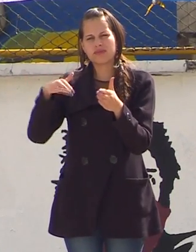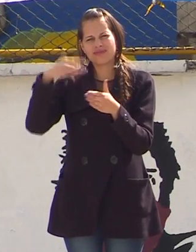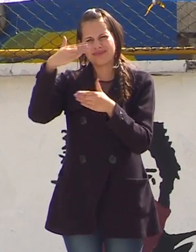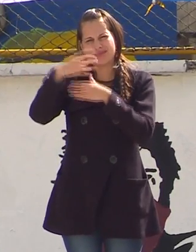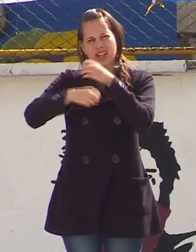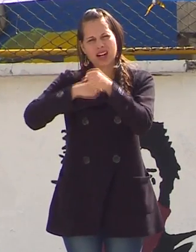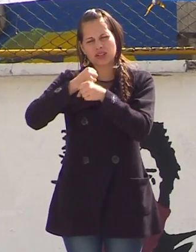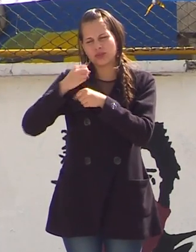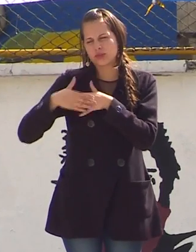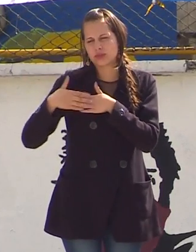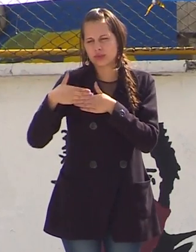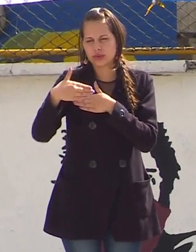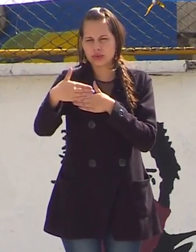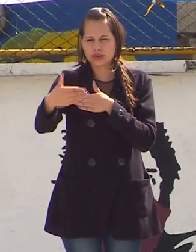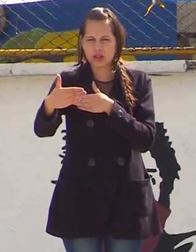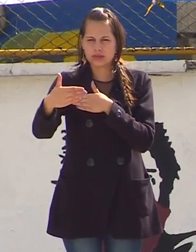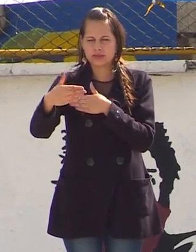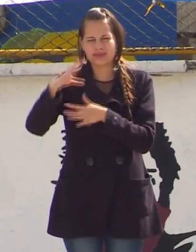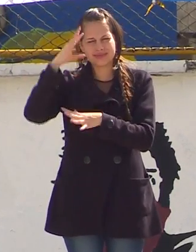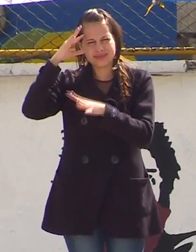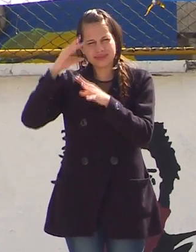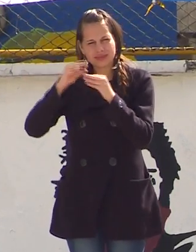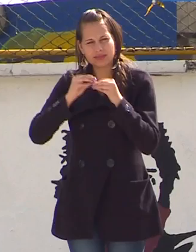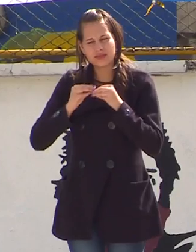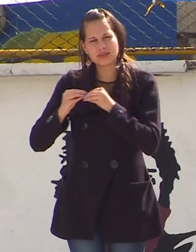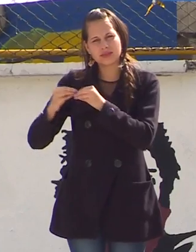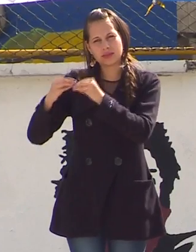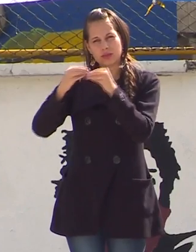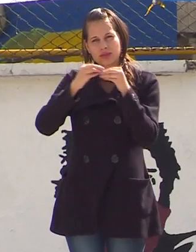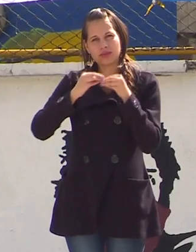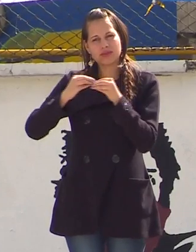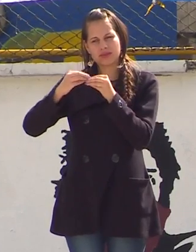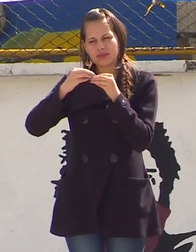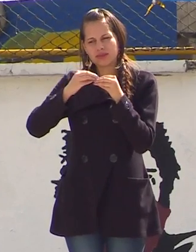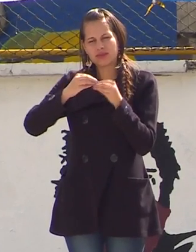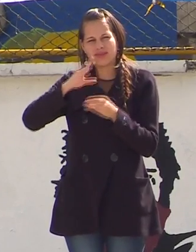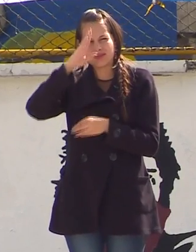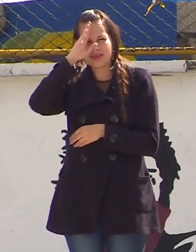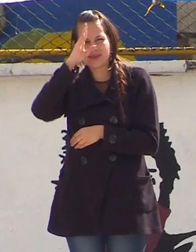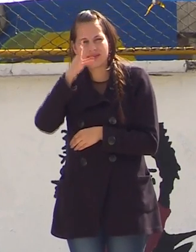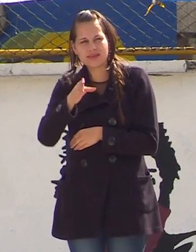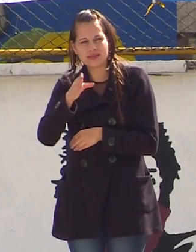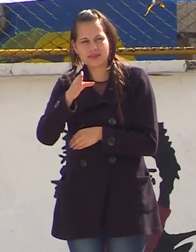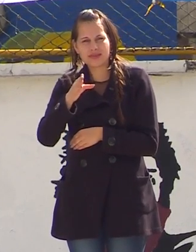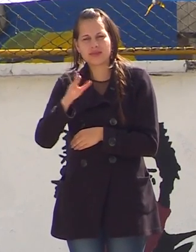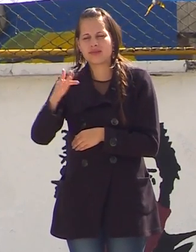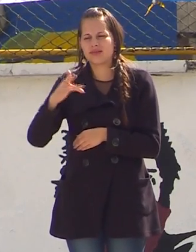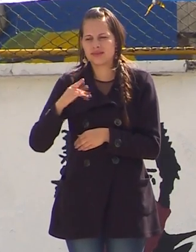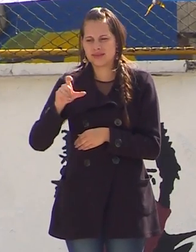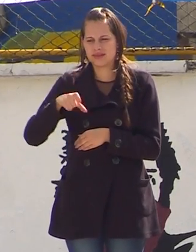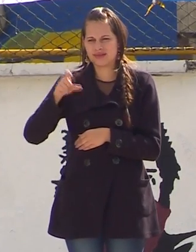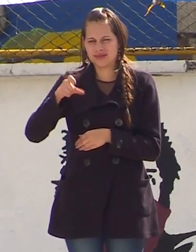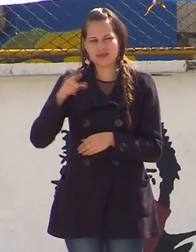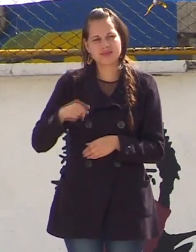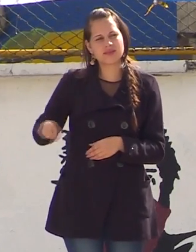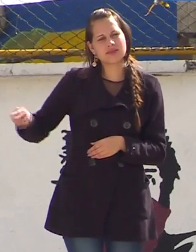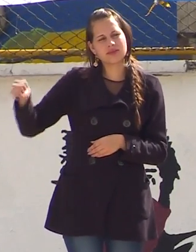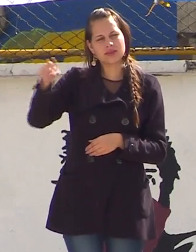años. Consolidemos el horizonte de sentido que nos merecemos.